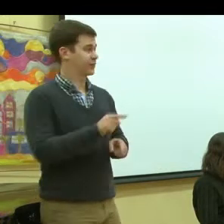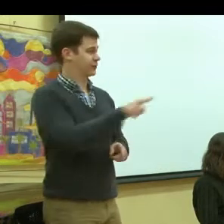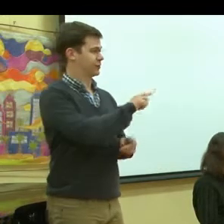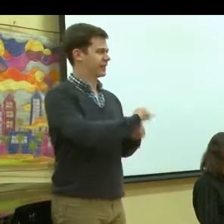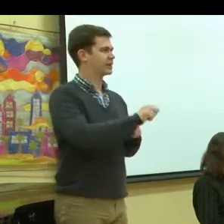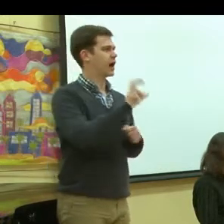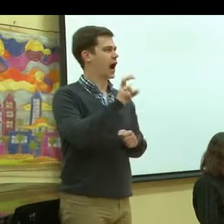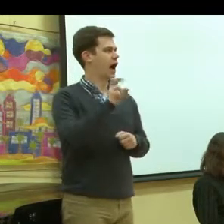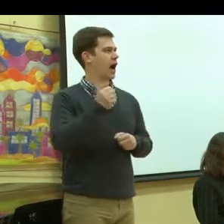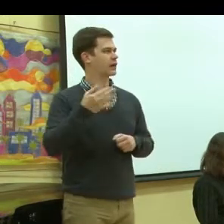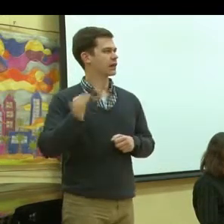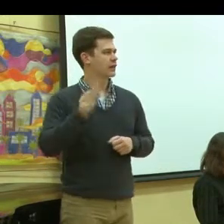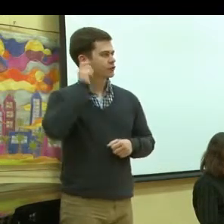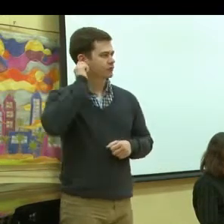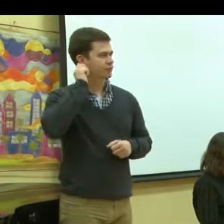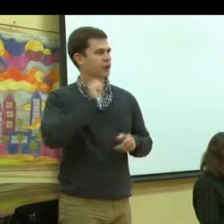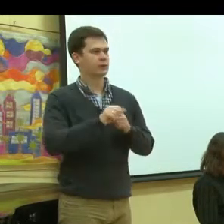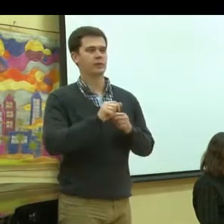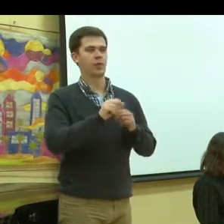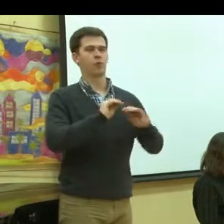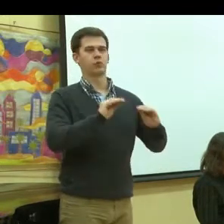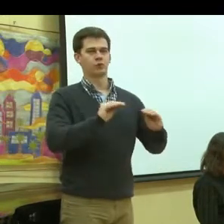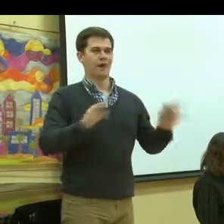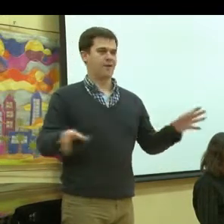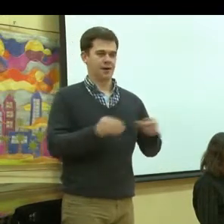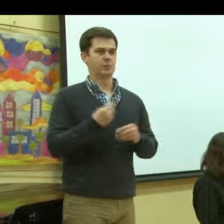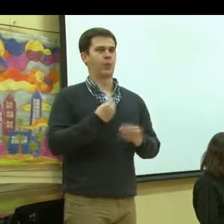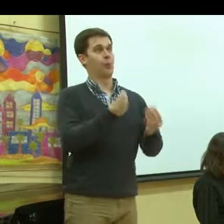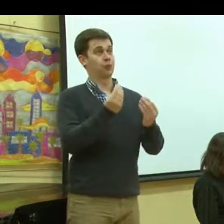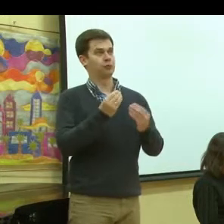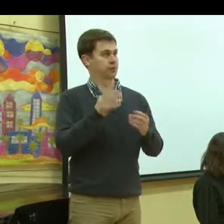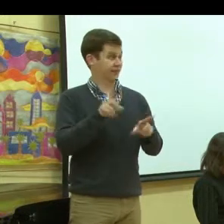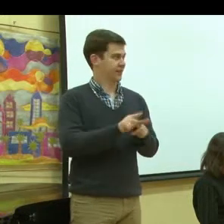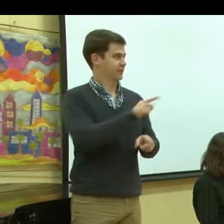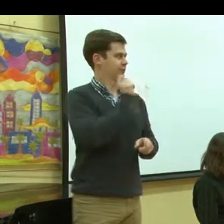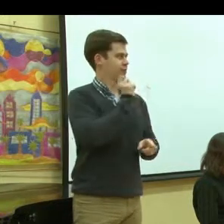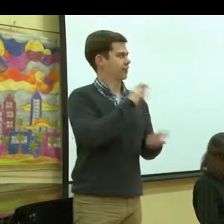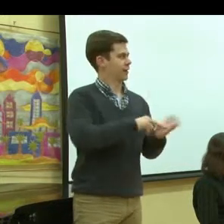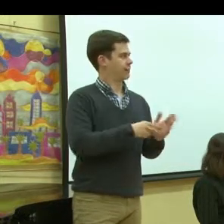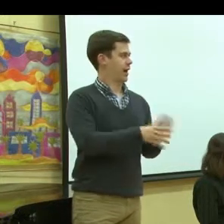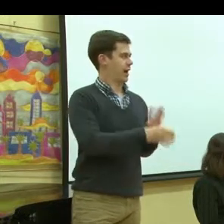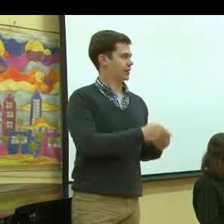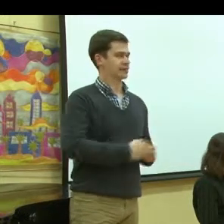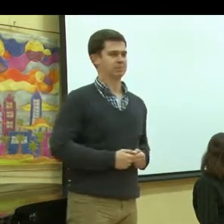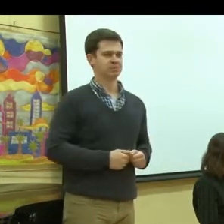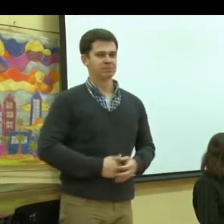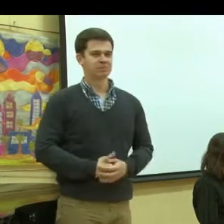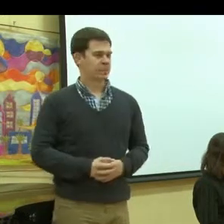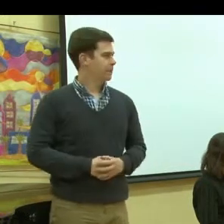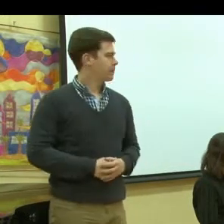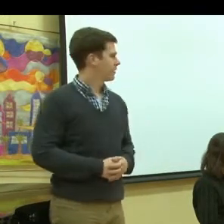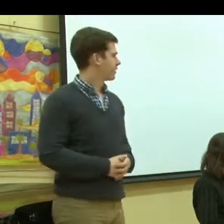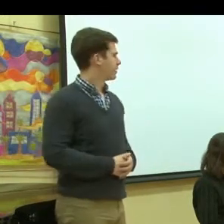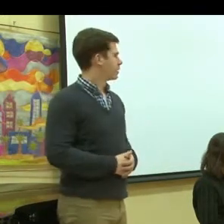sali Hania, która zaczęła z nami właśnie też naukę tanga. Y nos hemos encontrado con una mujer que, la verdad, es un fenómeno bailando